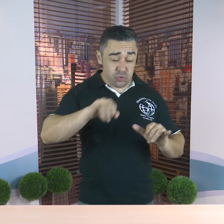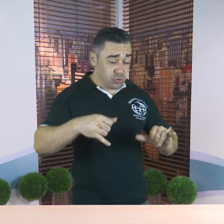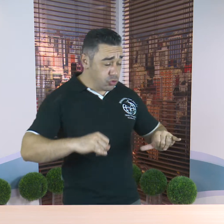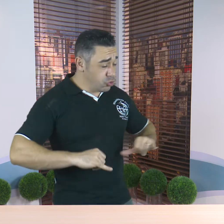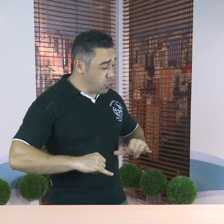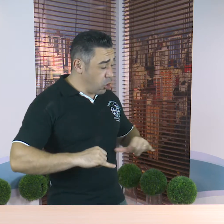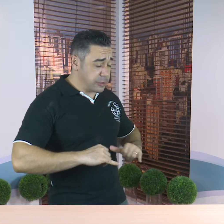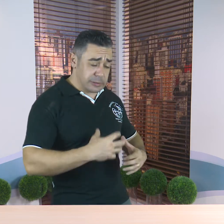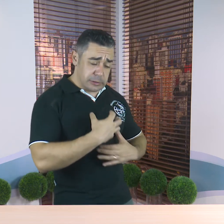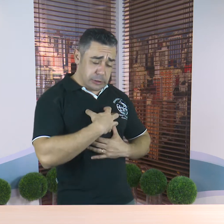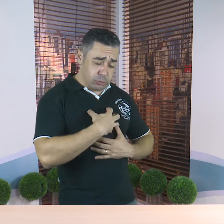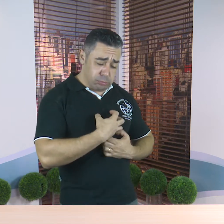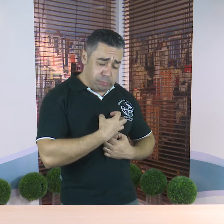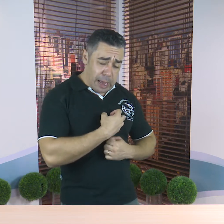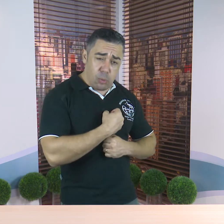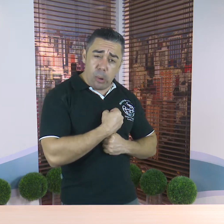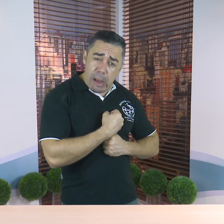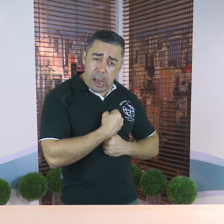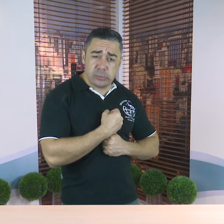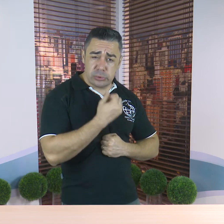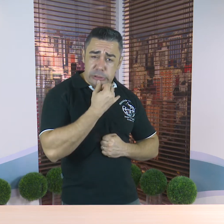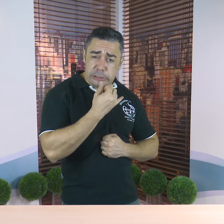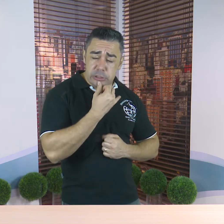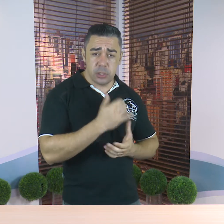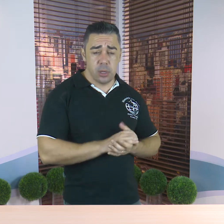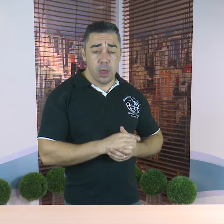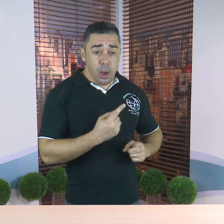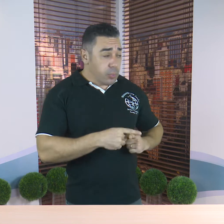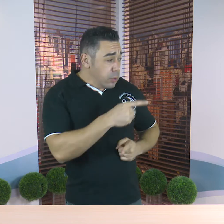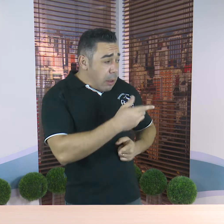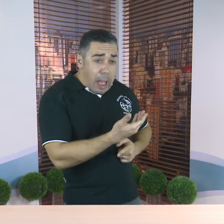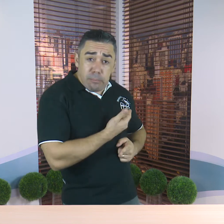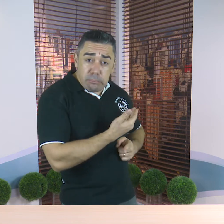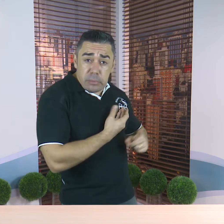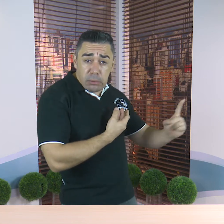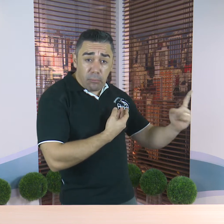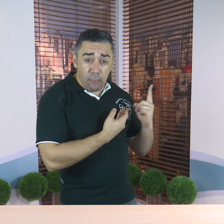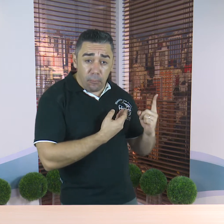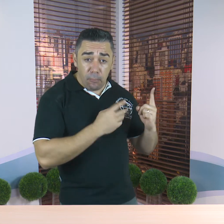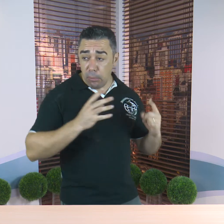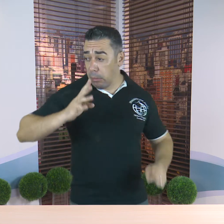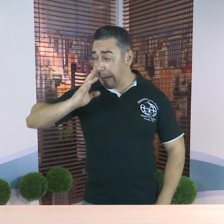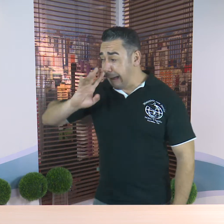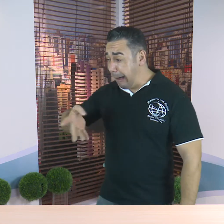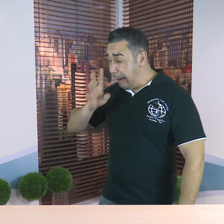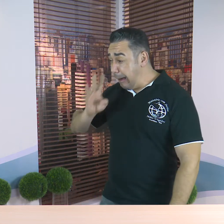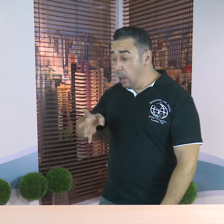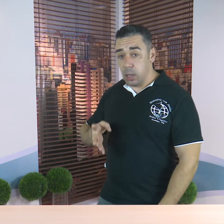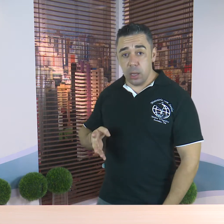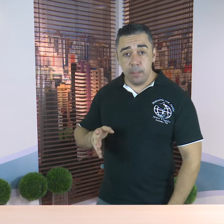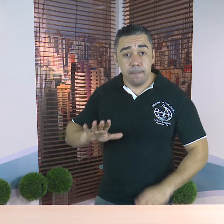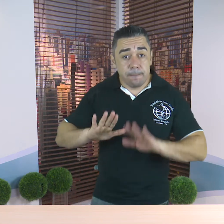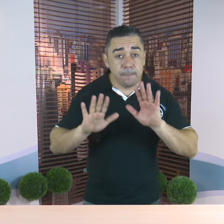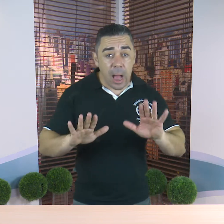muito ferido com essas palavras. O amigo nem mesmo lembrou que Jó intercedia pelos seus filhos